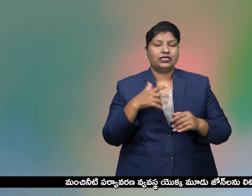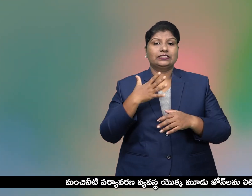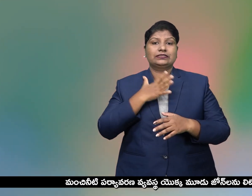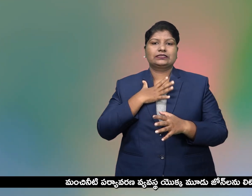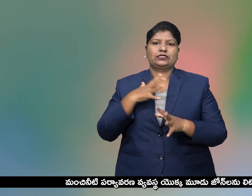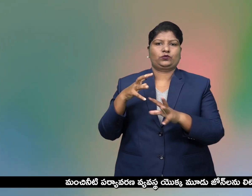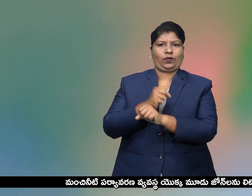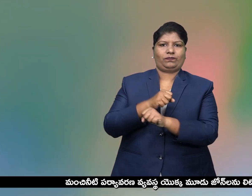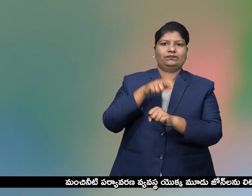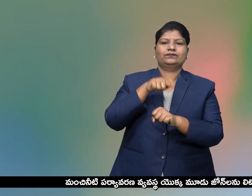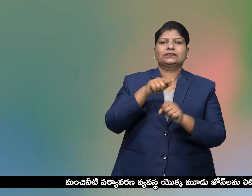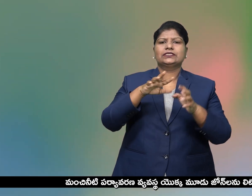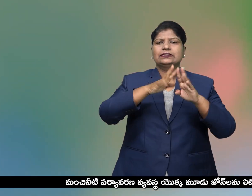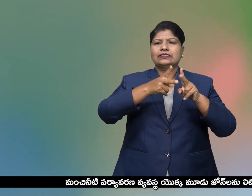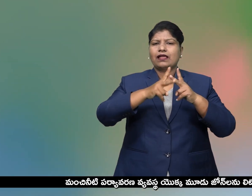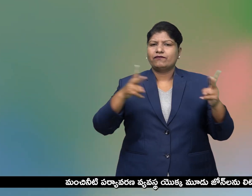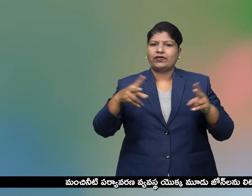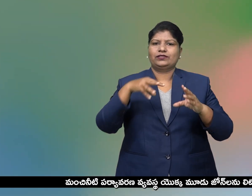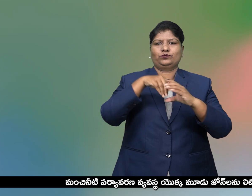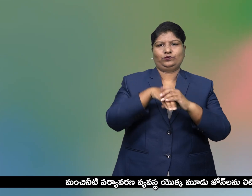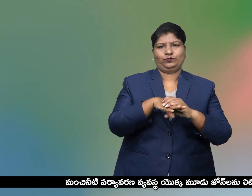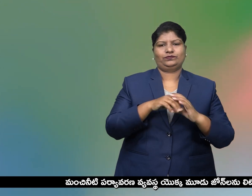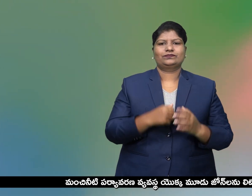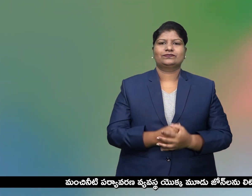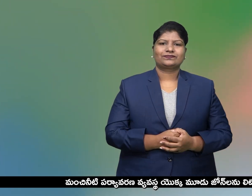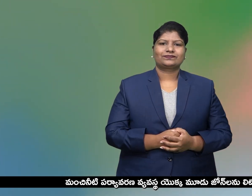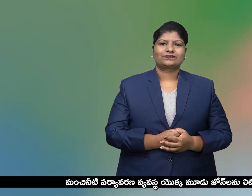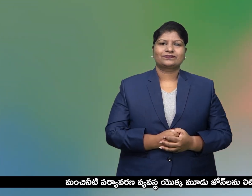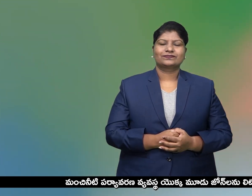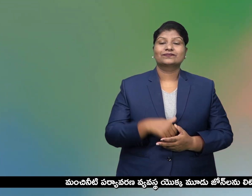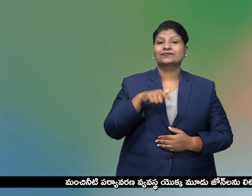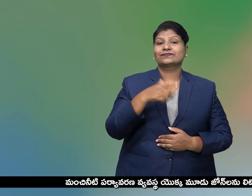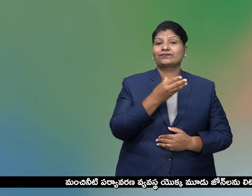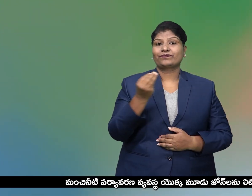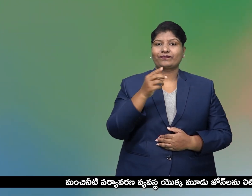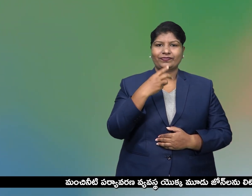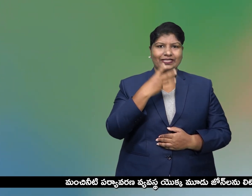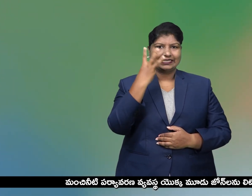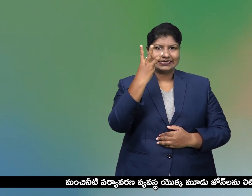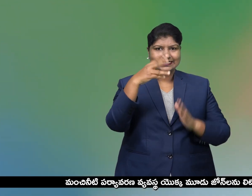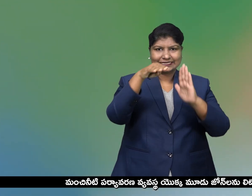యొక్క 3 జోన్లను లిటోరల్,